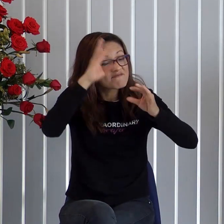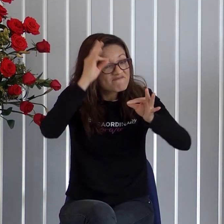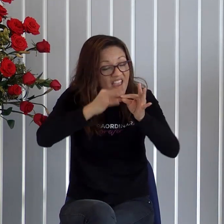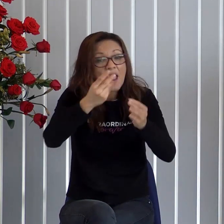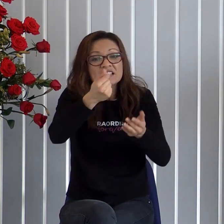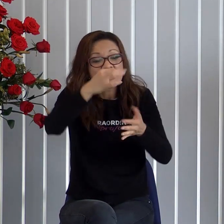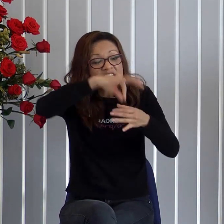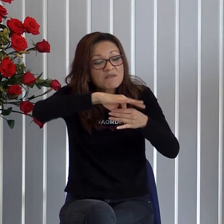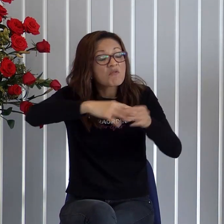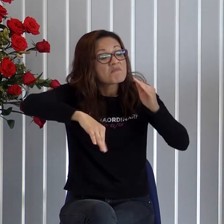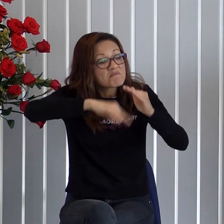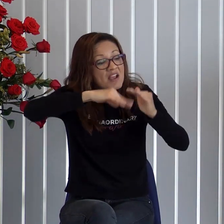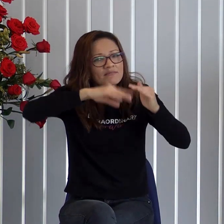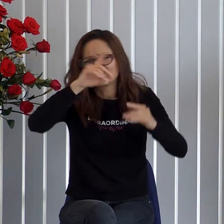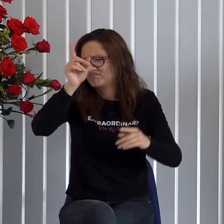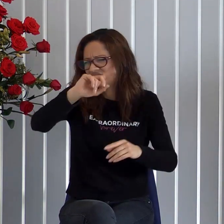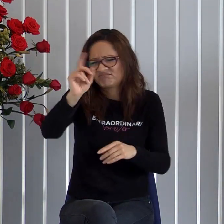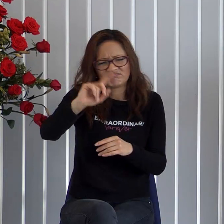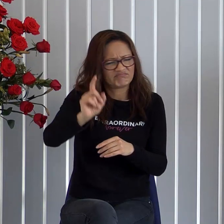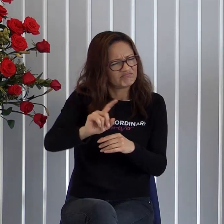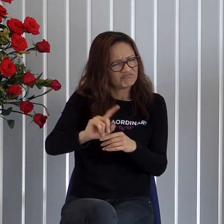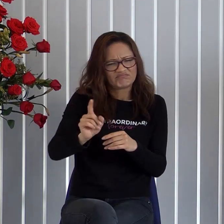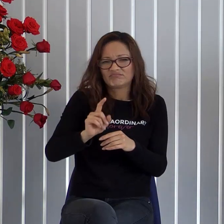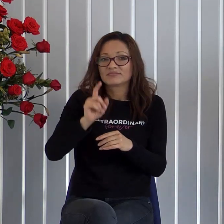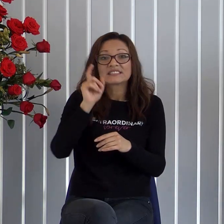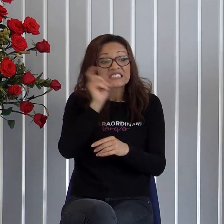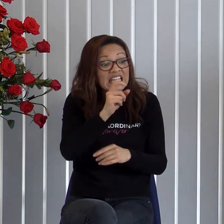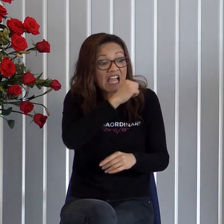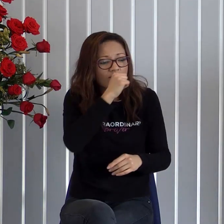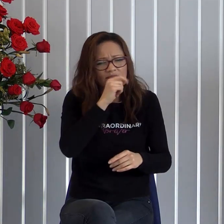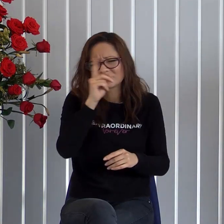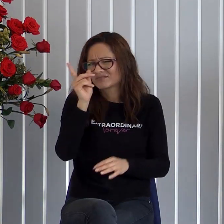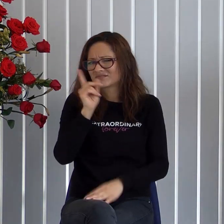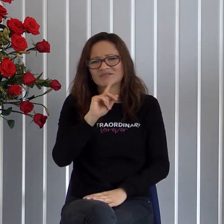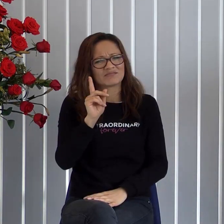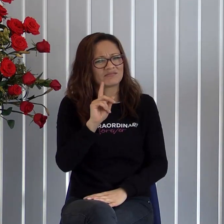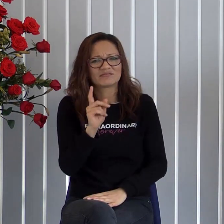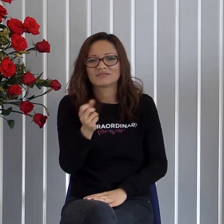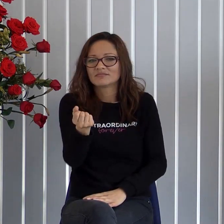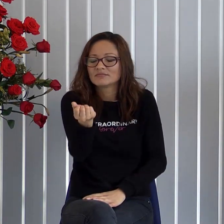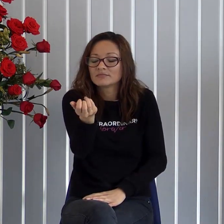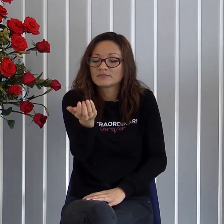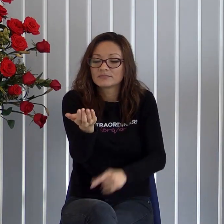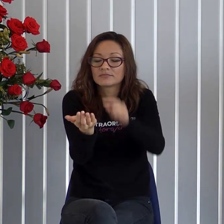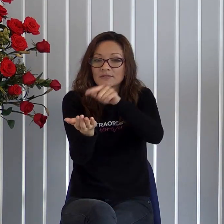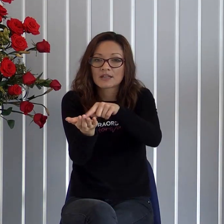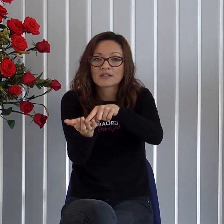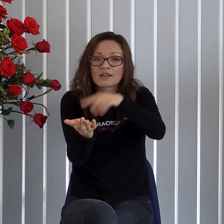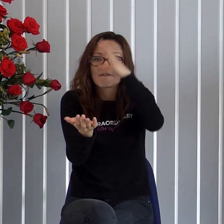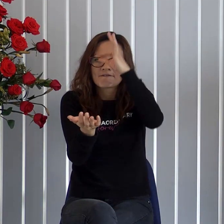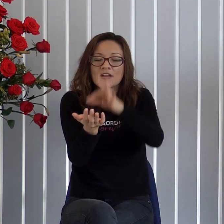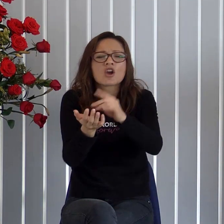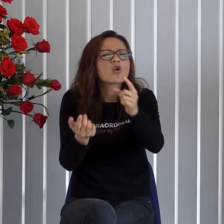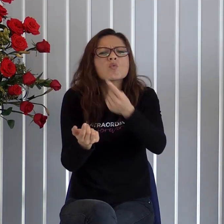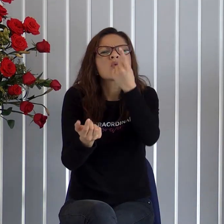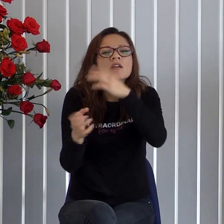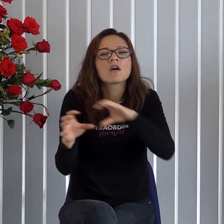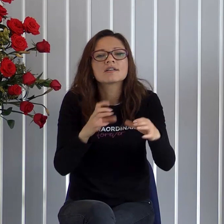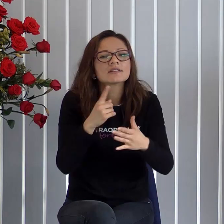diezmar. No, tiene que congregar. No, tiene que ayunar. No. Lo único que tiene que hacer es